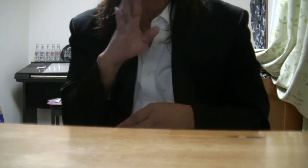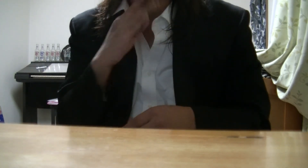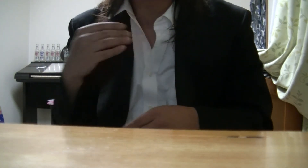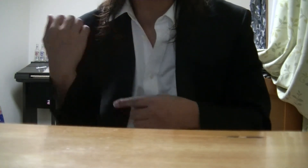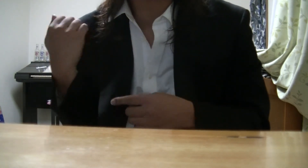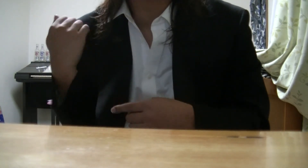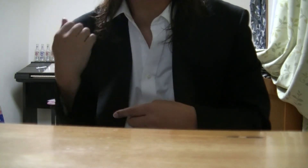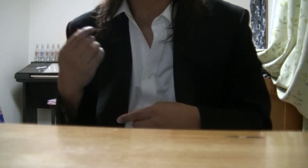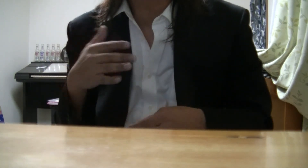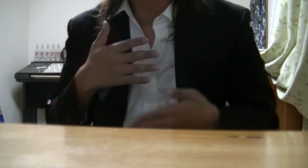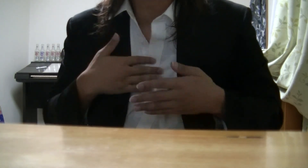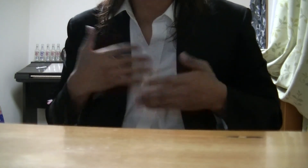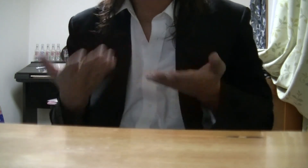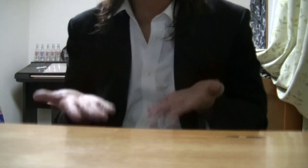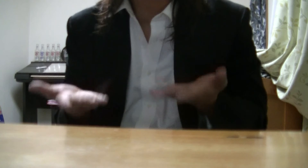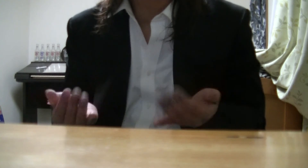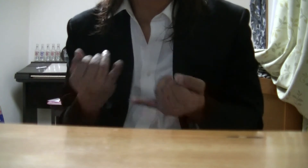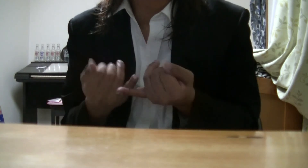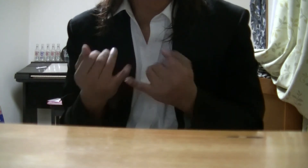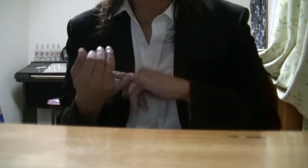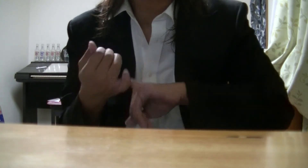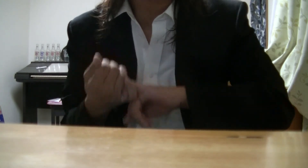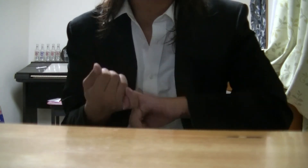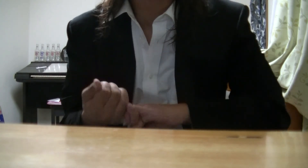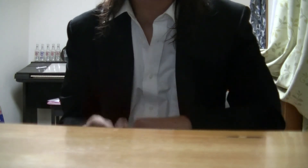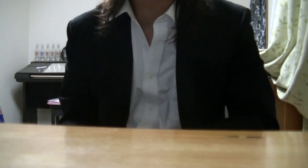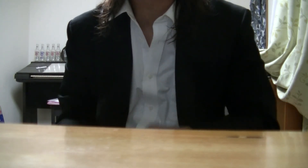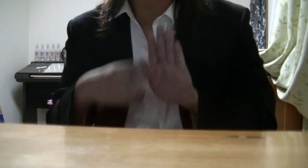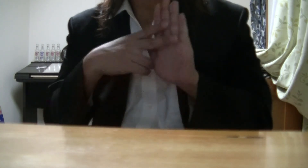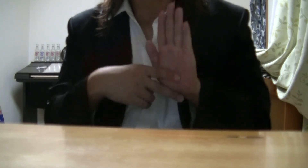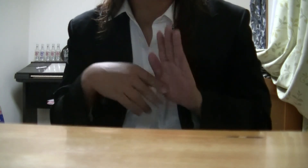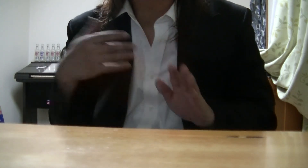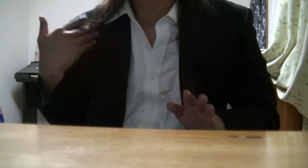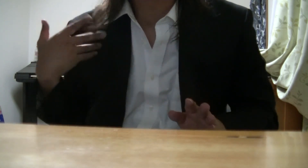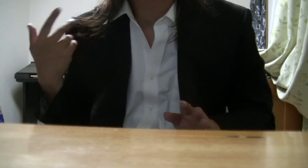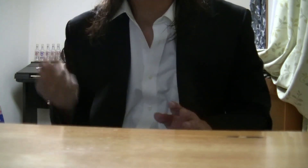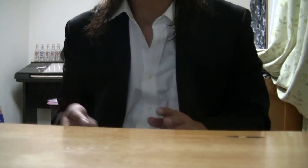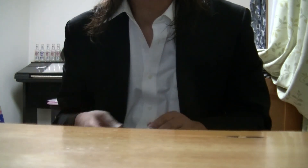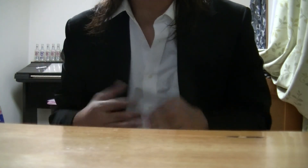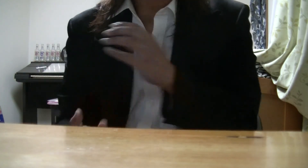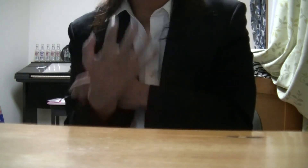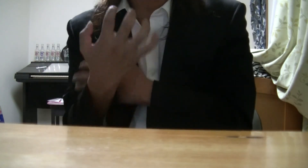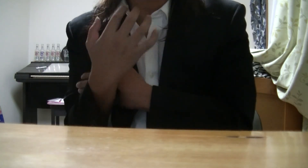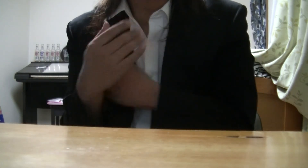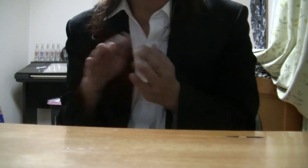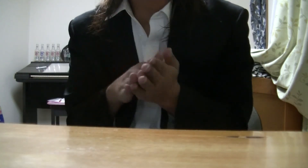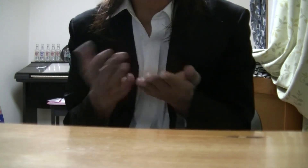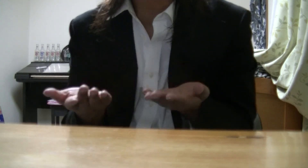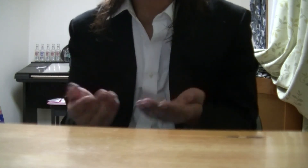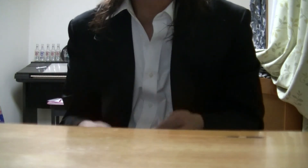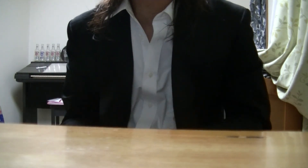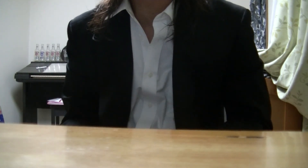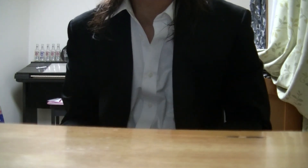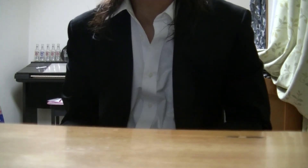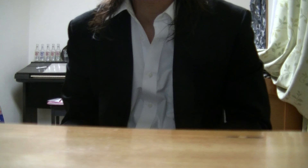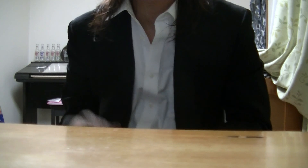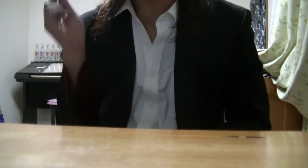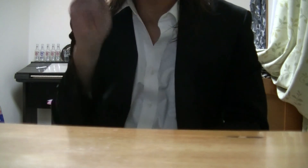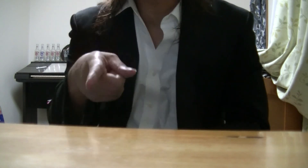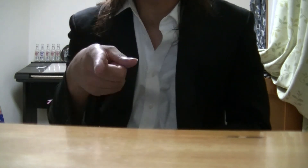絶対学びになるので、ちょっとごめんね、題名が思い出せないです。超イケてる本なんですけど、それ、さす